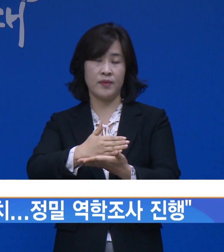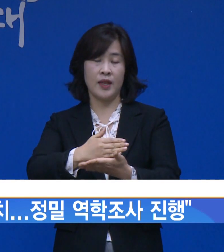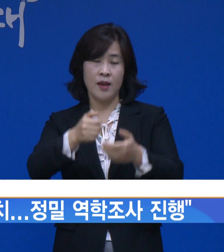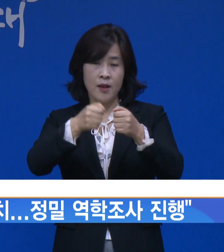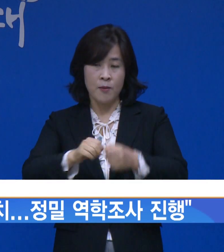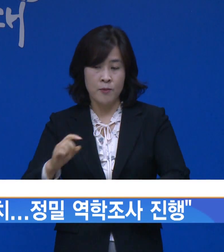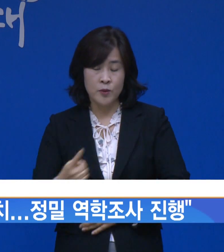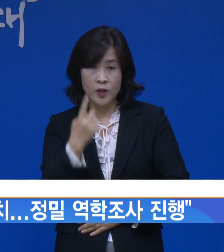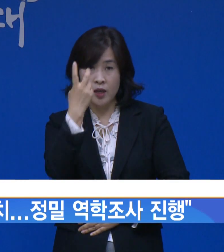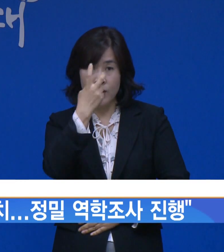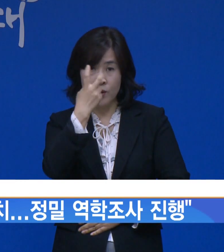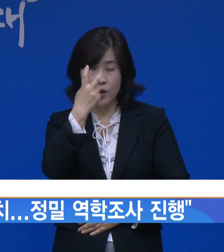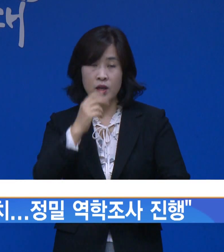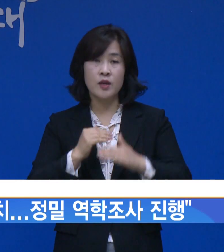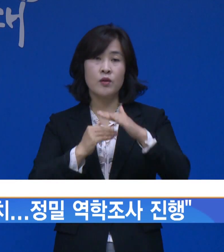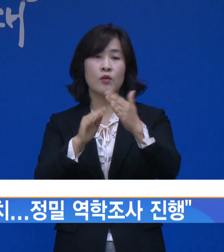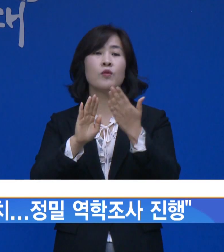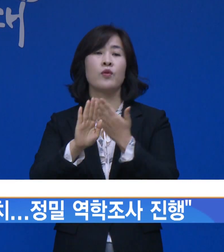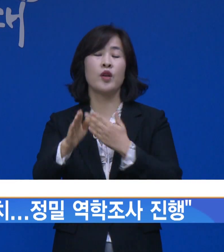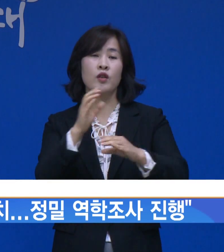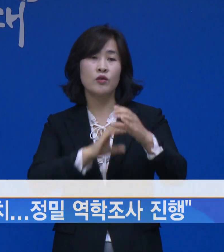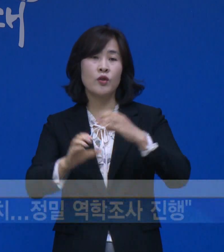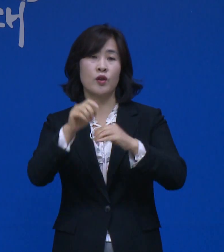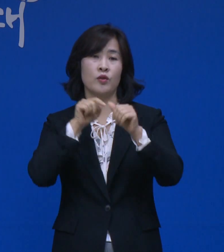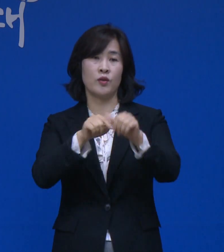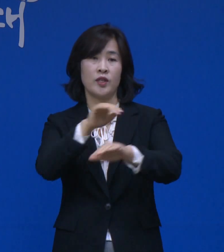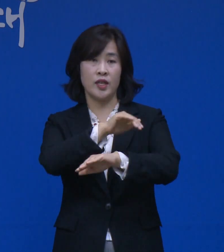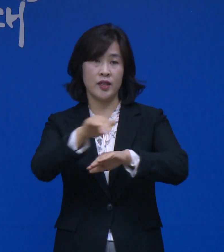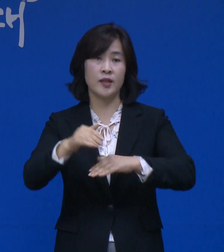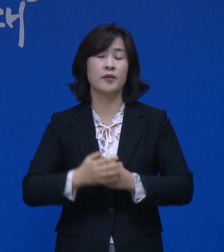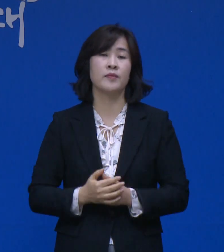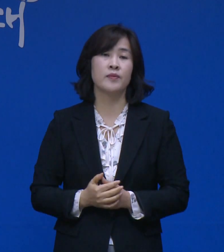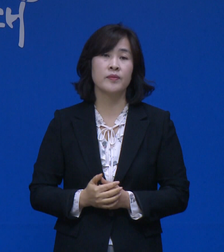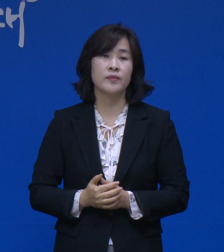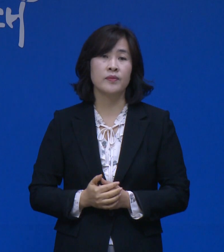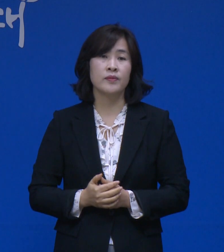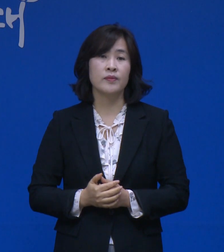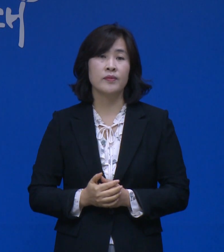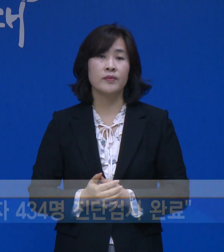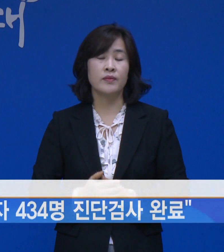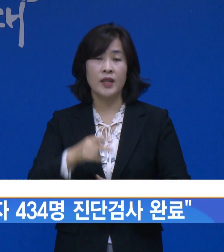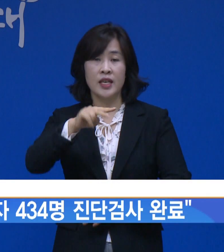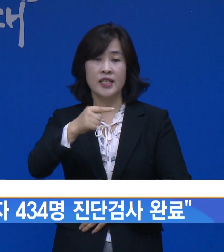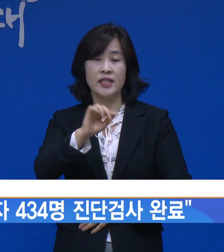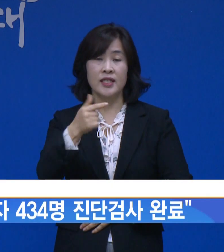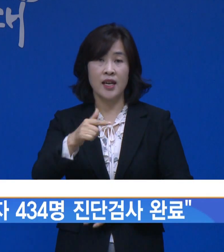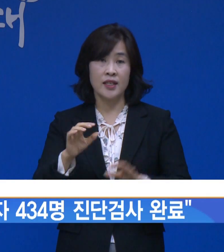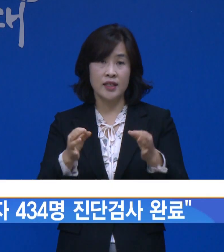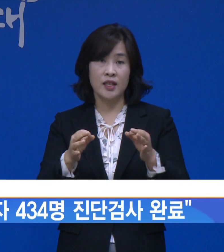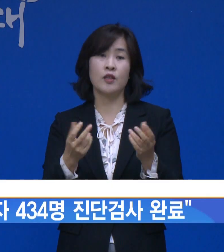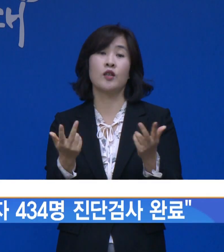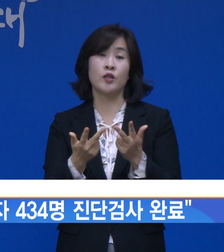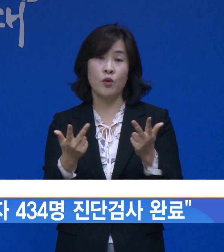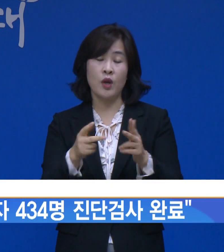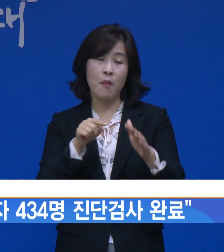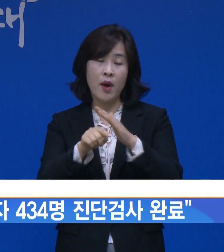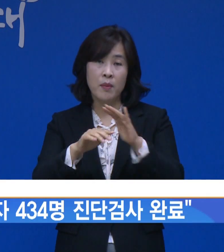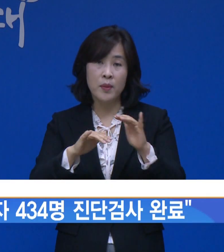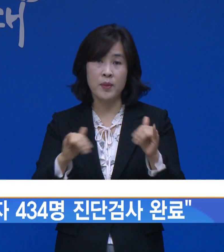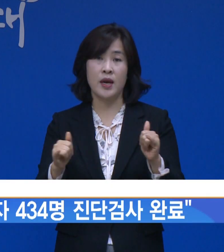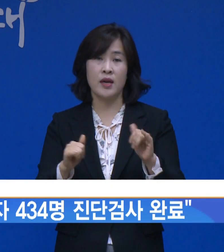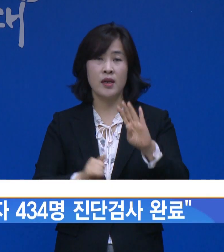정밀 여각조사 진행 후에 추가 조치하겠습니다. 신한은행 지점 종사자 및